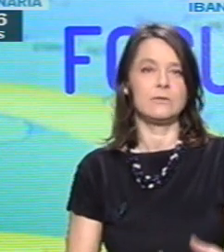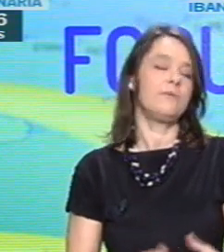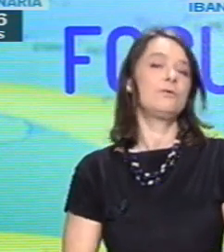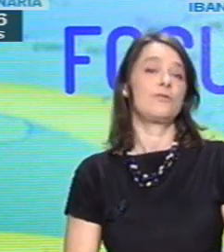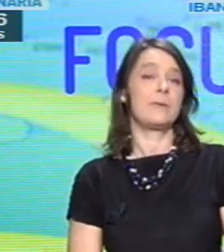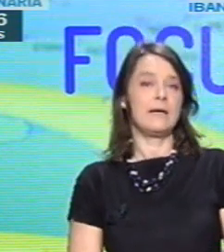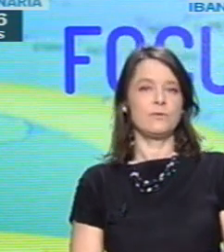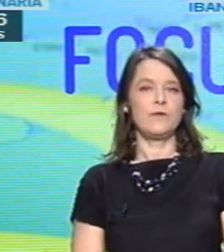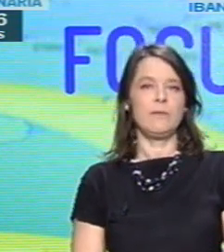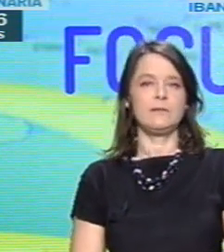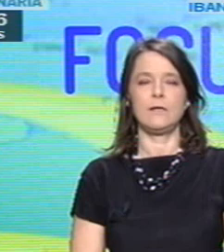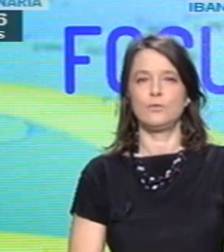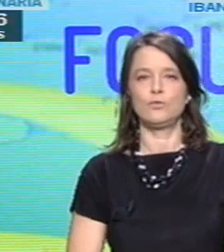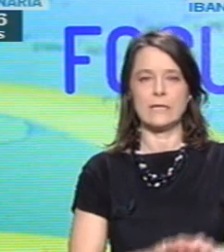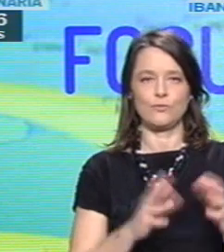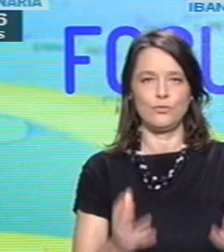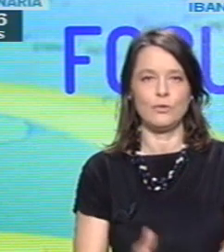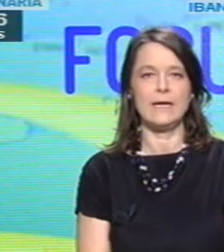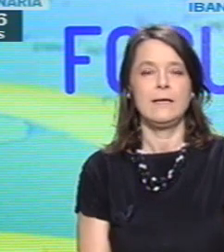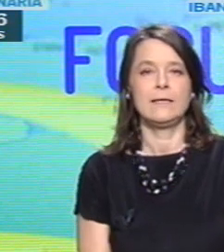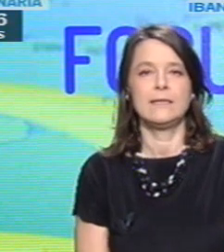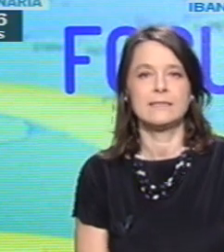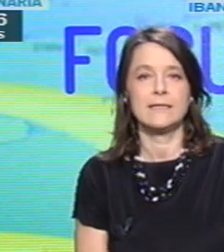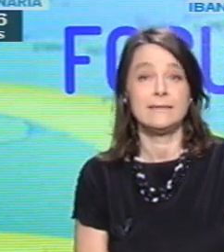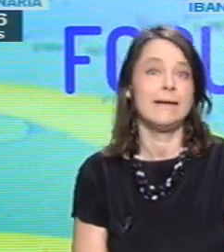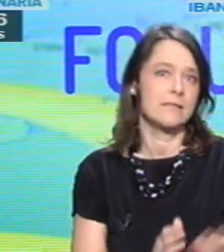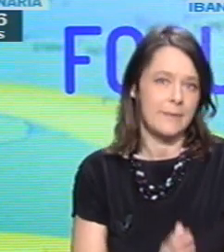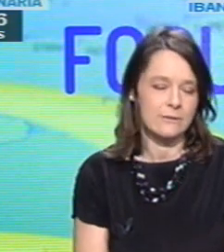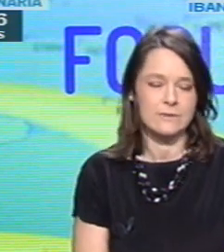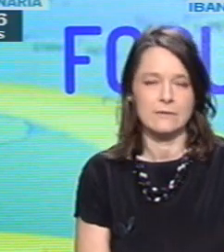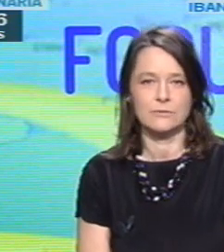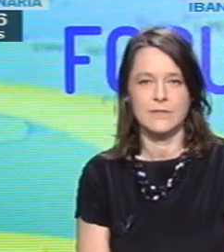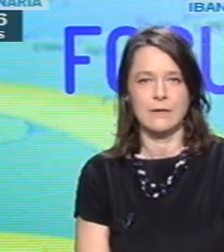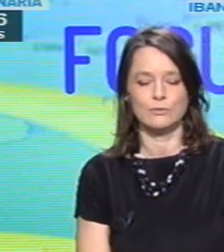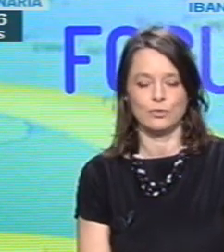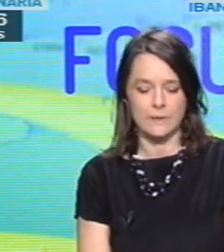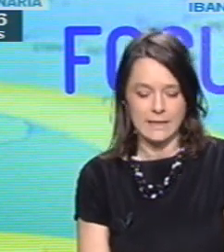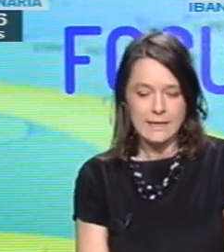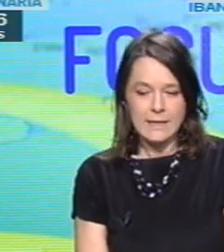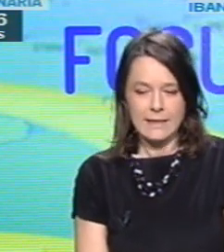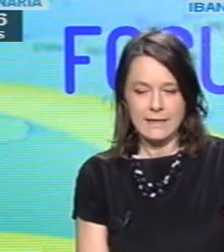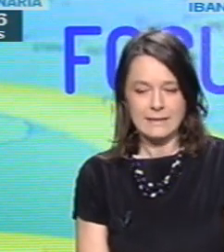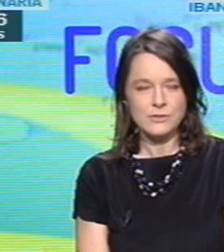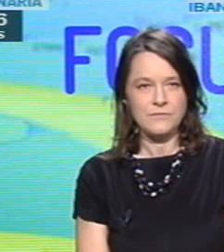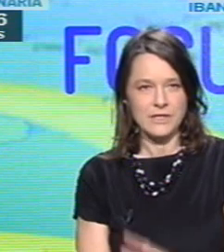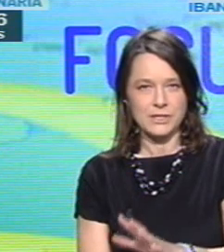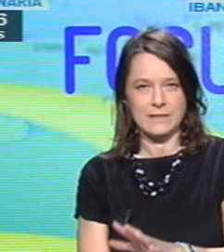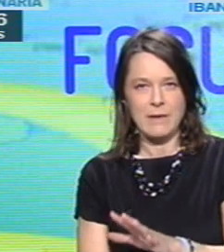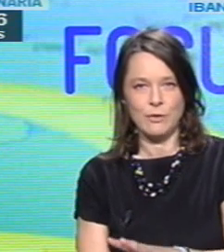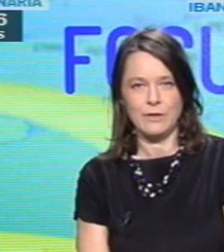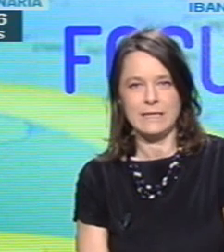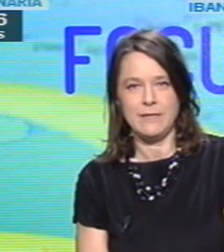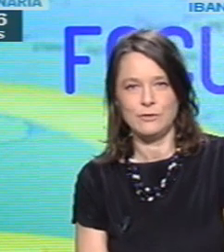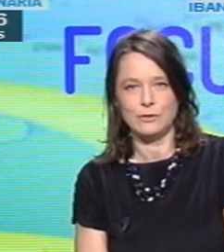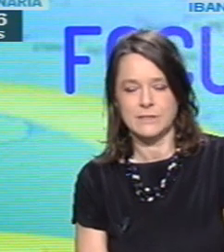si è parlato di lavoro, si è parlato ovviamente di tutta la struttura sanitaria, si è parlato tanto di autonomia. E adesso invece